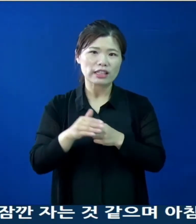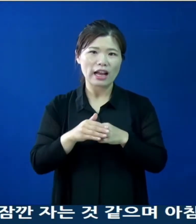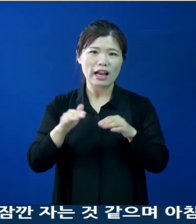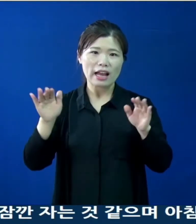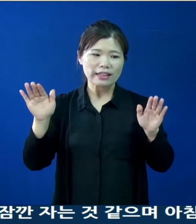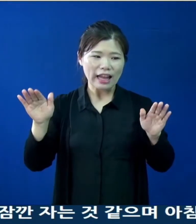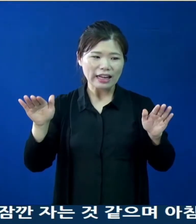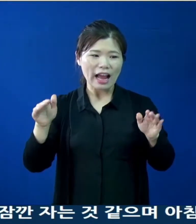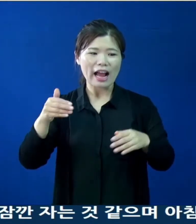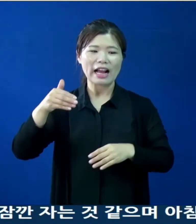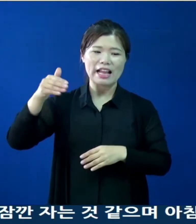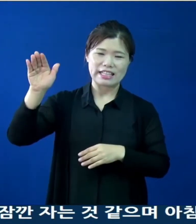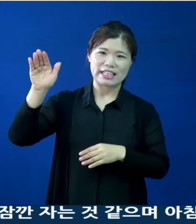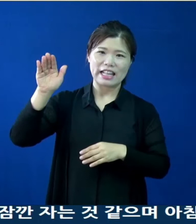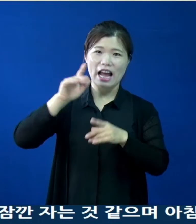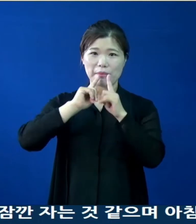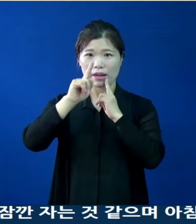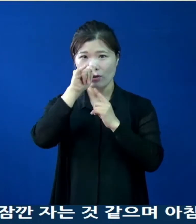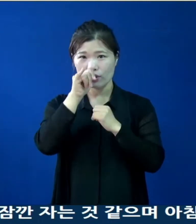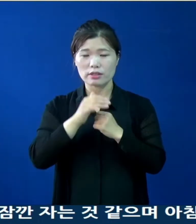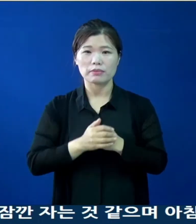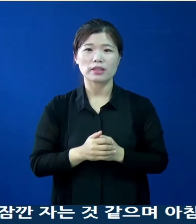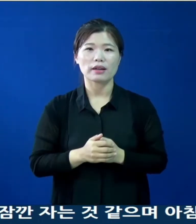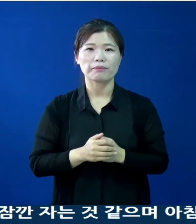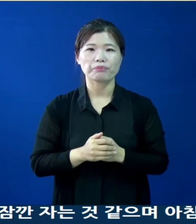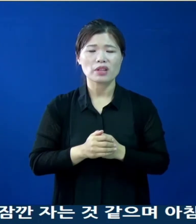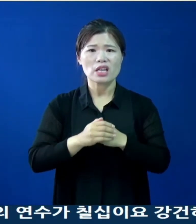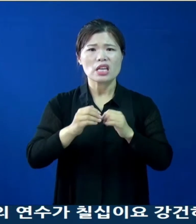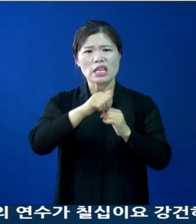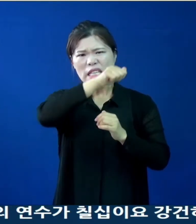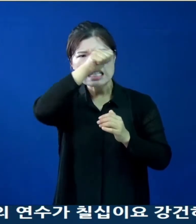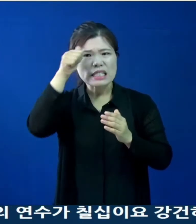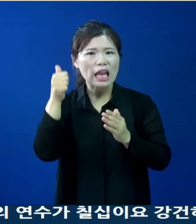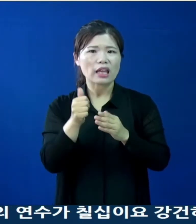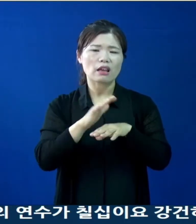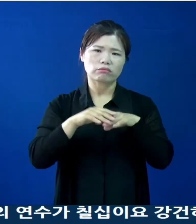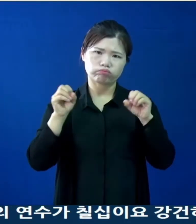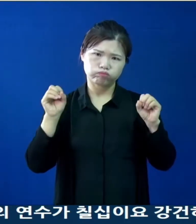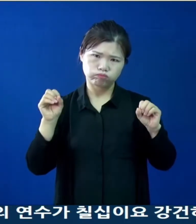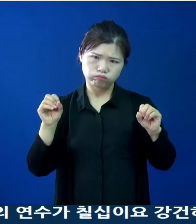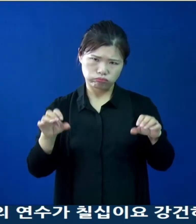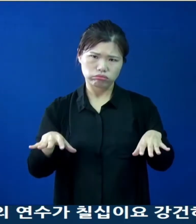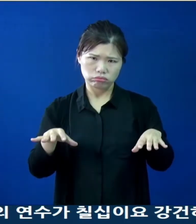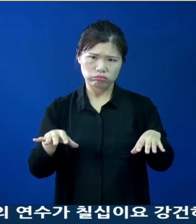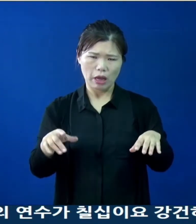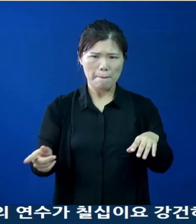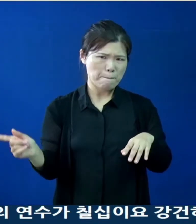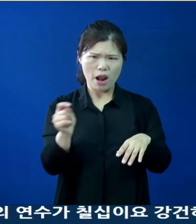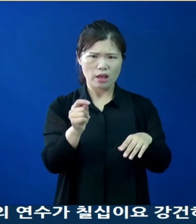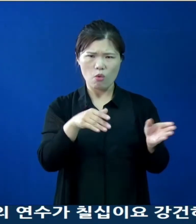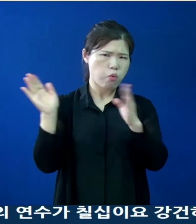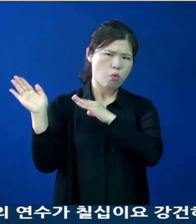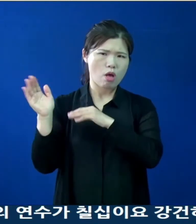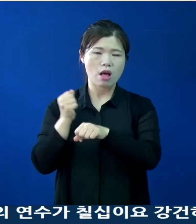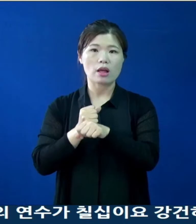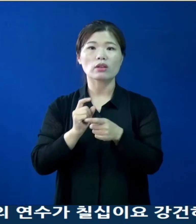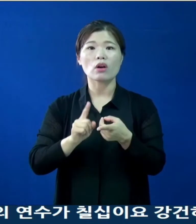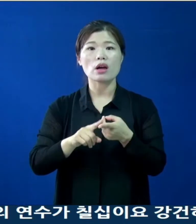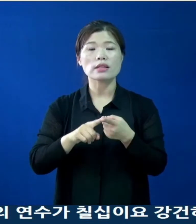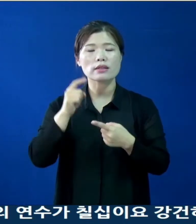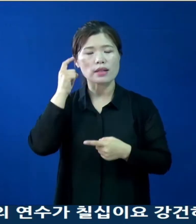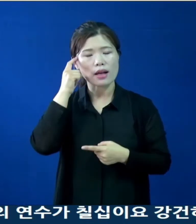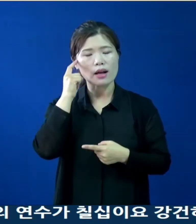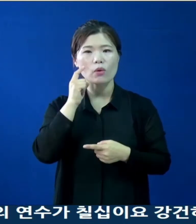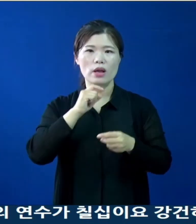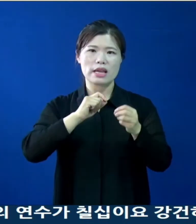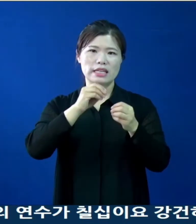날아가니이다. 인생이 참 허망하고 빠르게 지나가는 그러한 상황을 감지한 시편